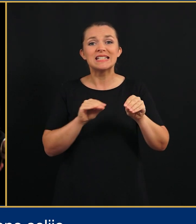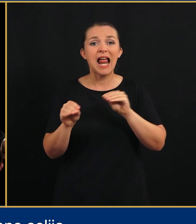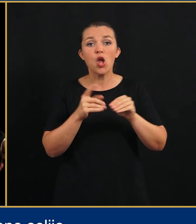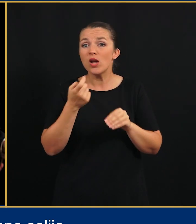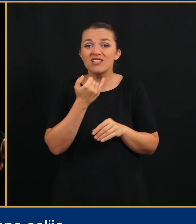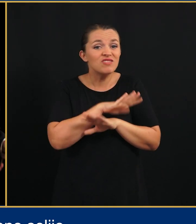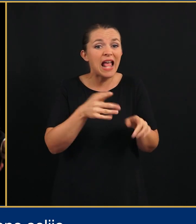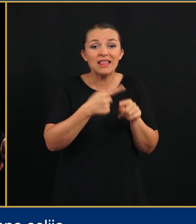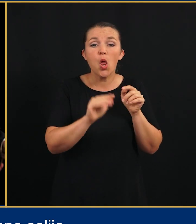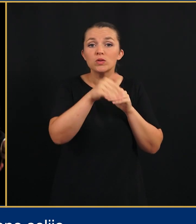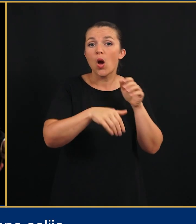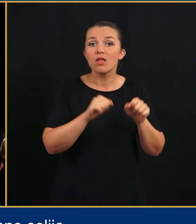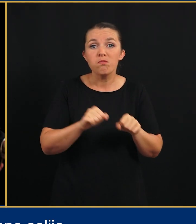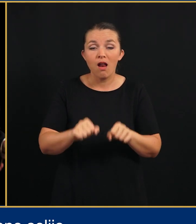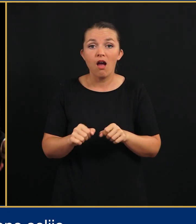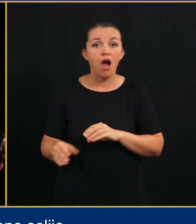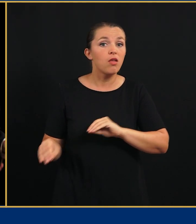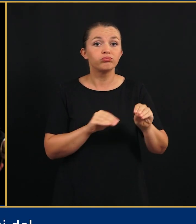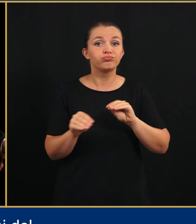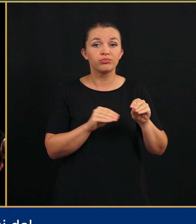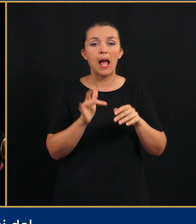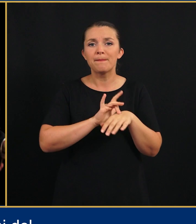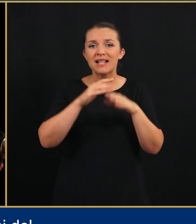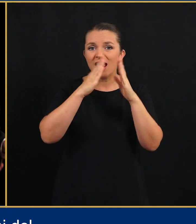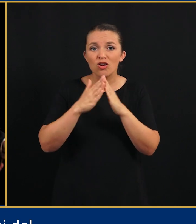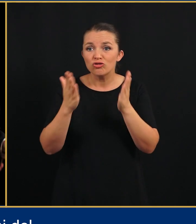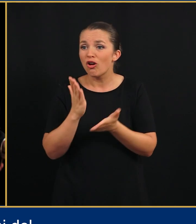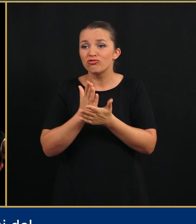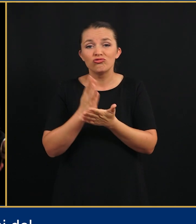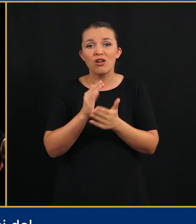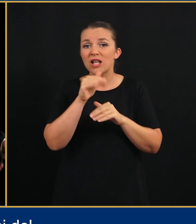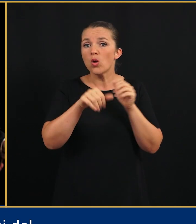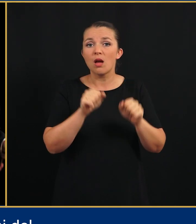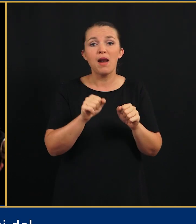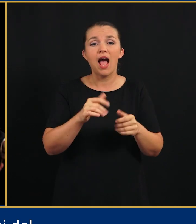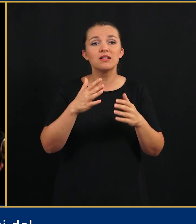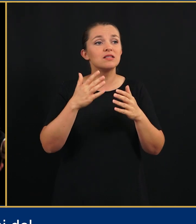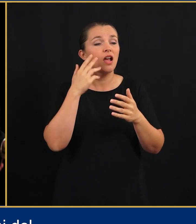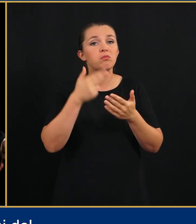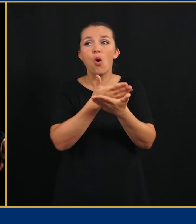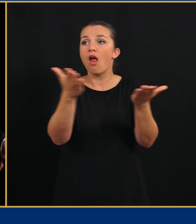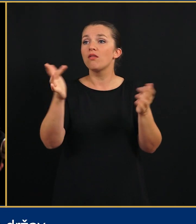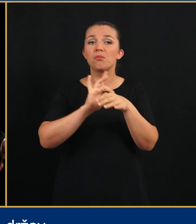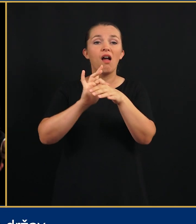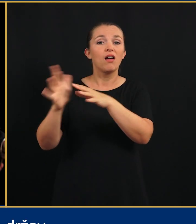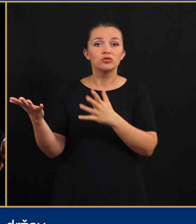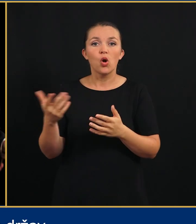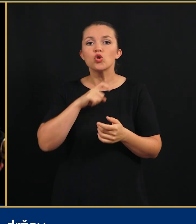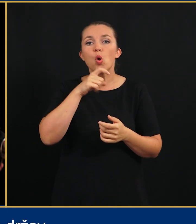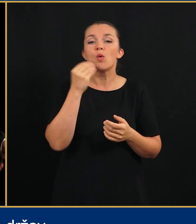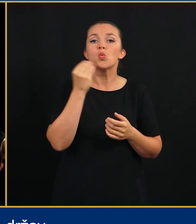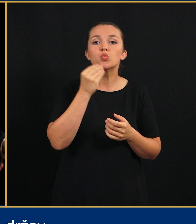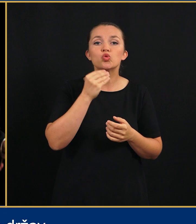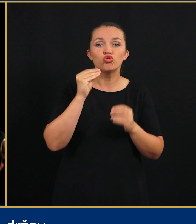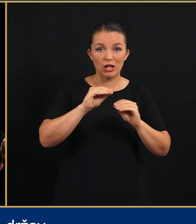selijo iz praktično vseh delov Zahodnega Balkana. Prazne hiše so sestavni del zahodnobalkanske krajine. Zgodba učitelja iz